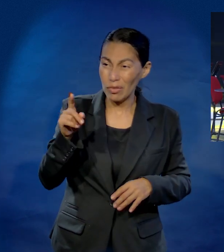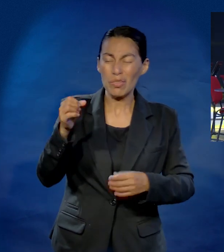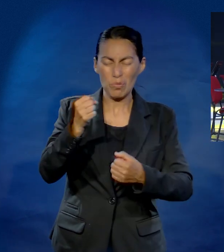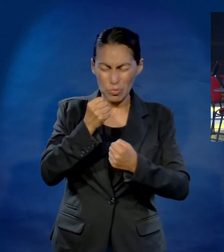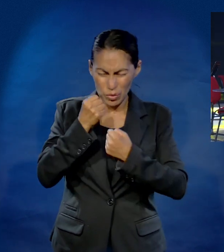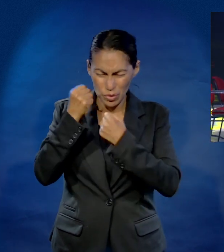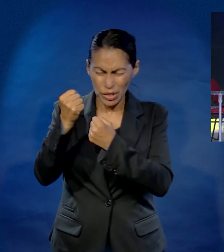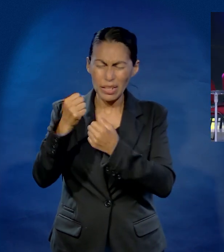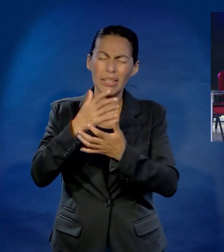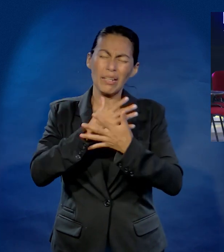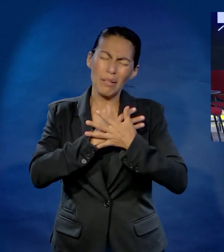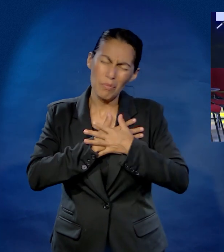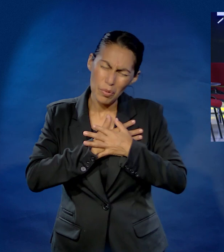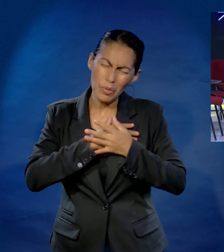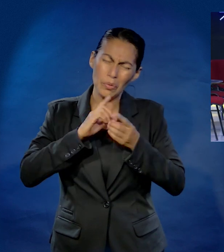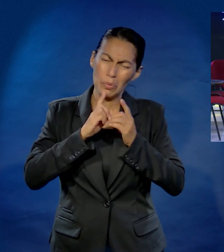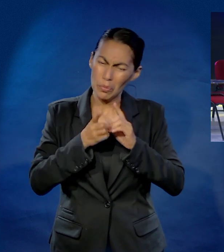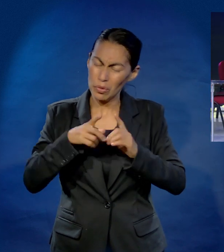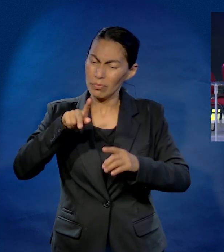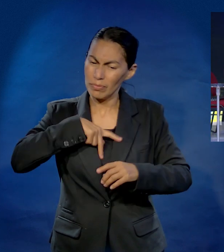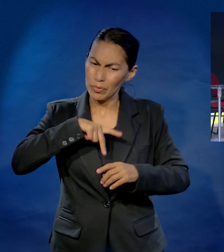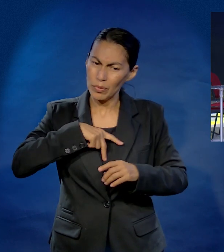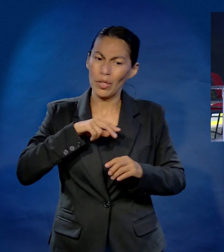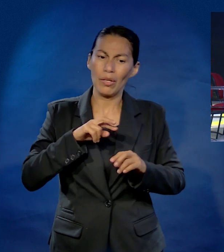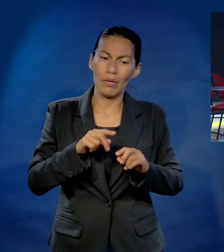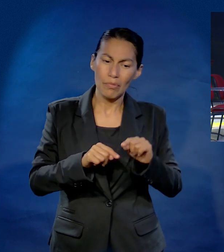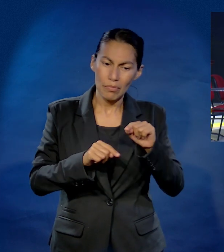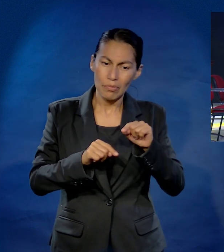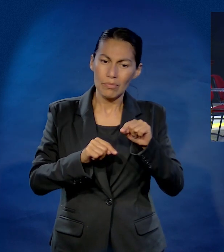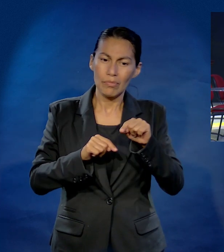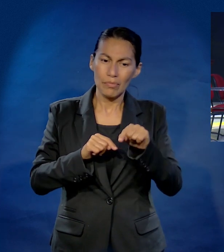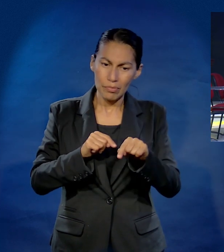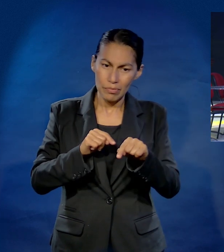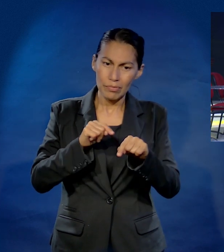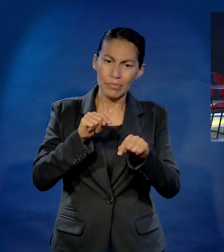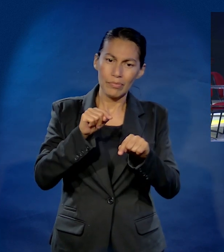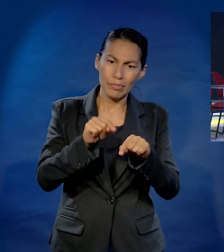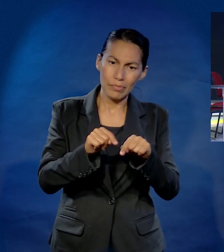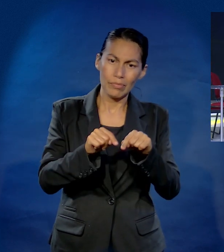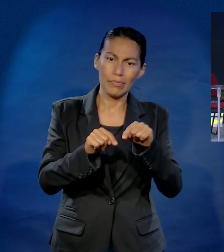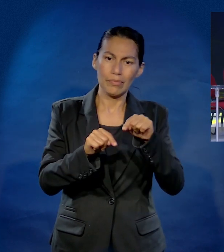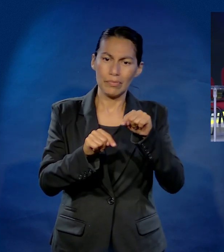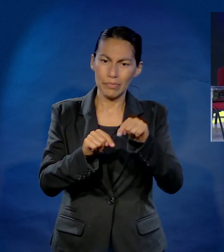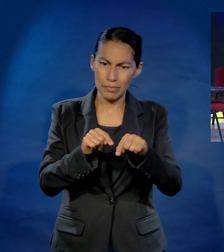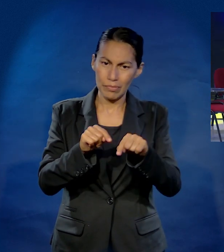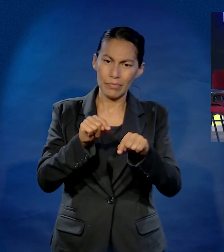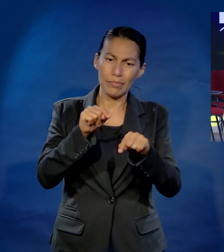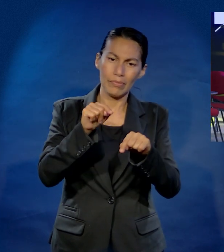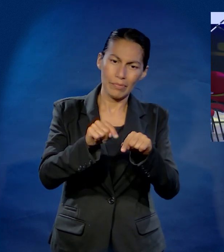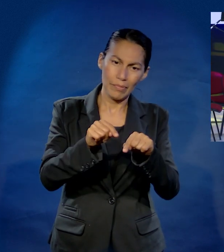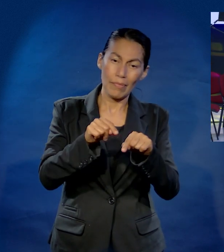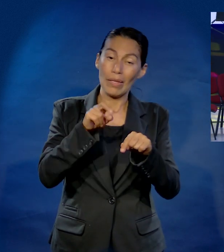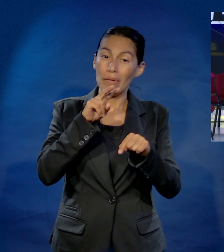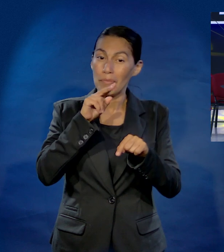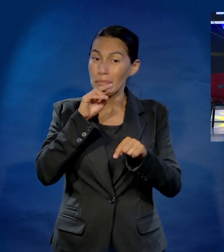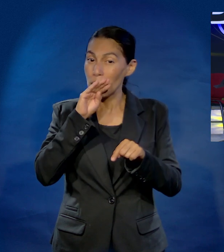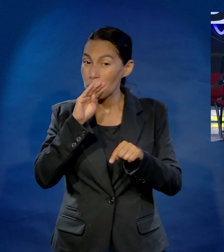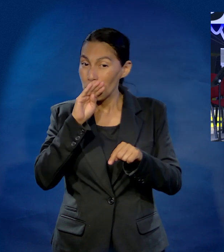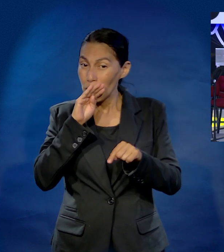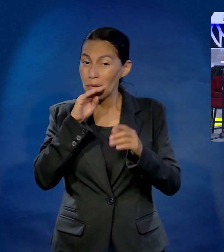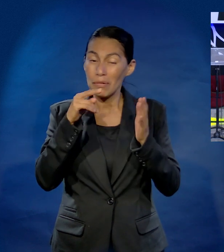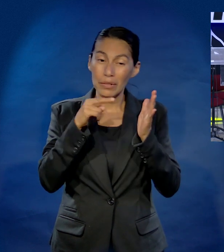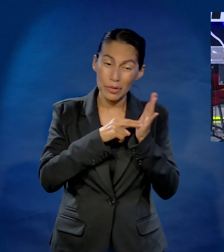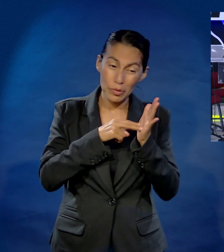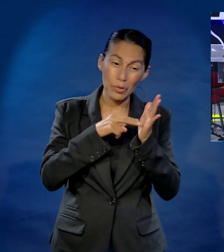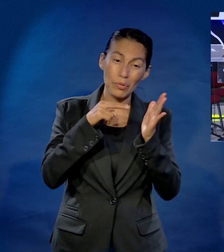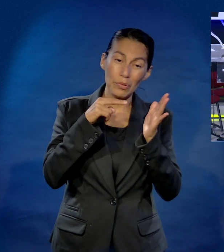Y la mamá quería jalar y el niño volvió a jalar. Vuelve a repetir conmigo, porque Dios no nos ha dado un espíritu de cobardía, sino de poder,